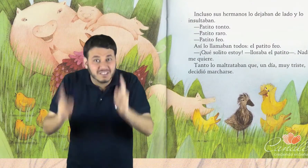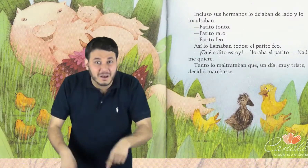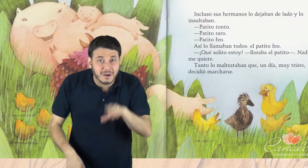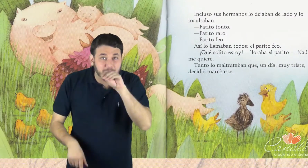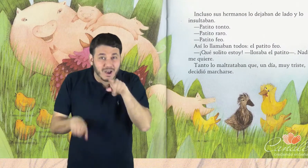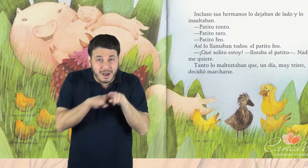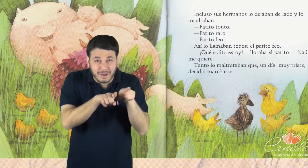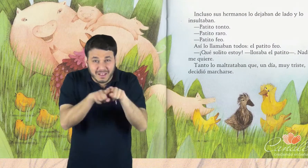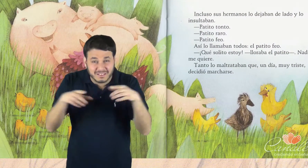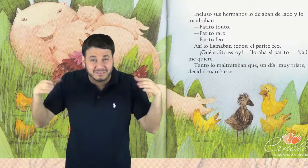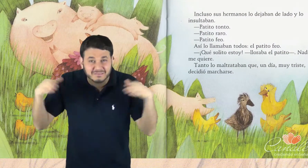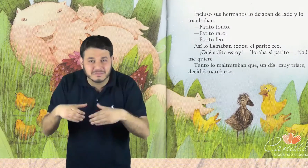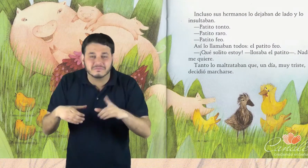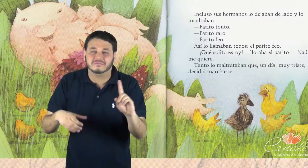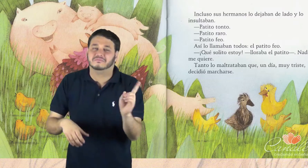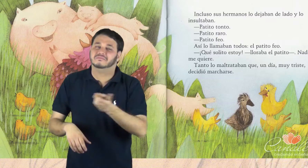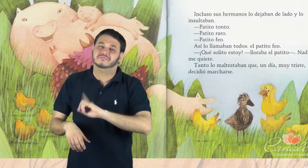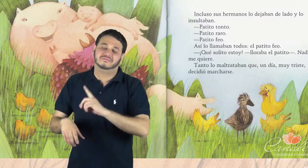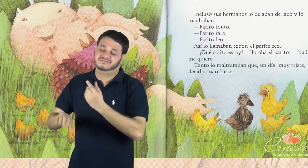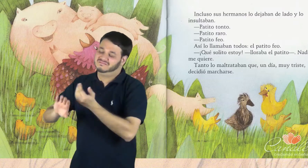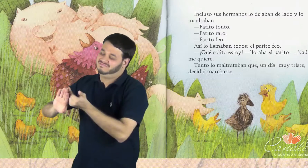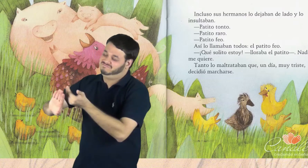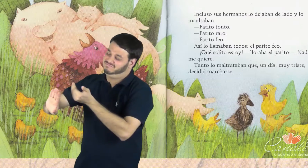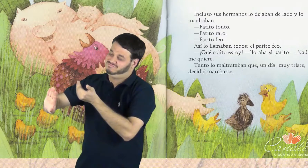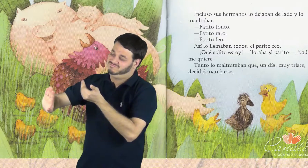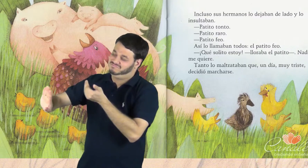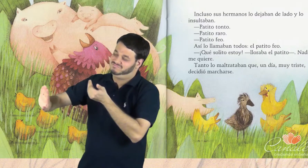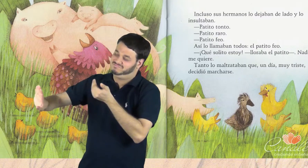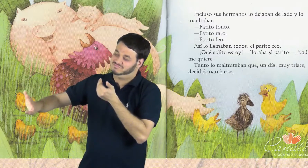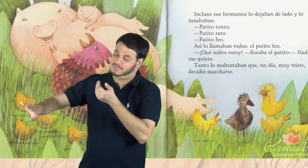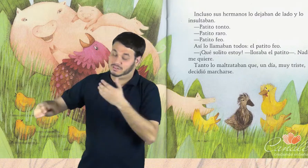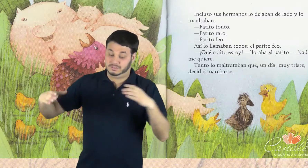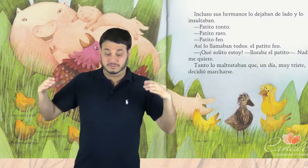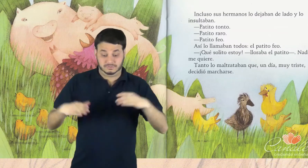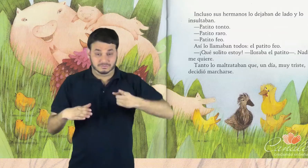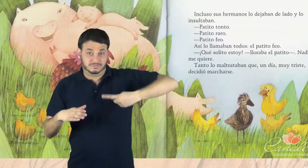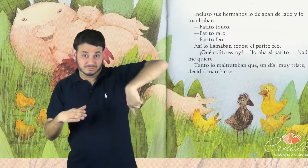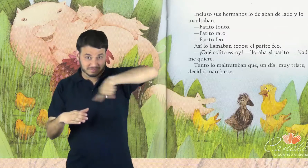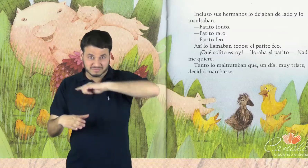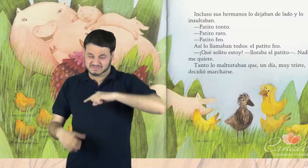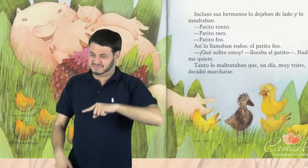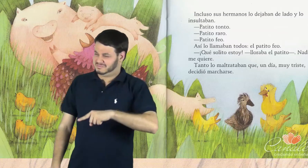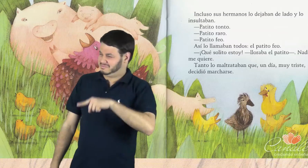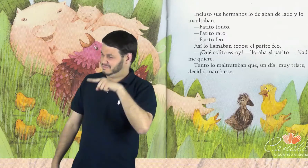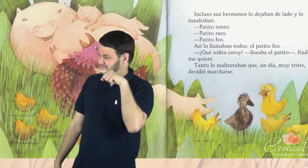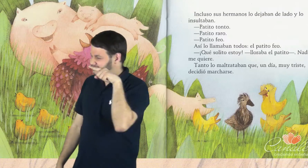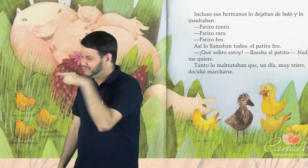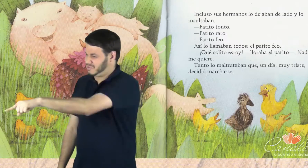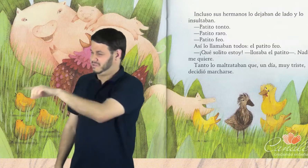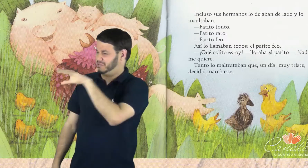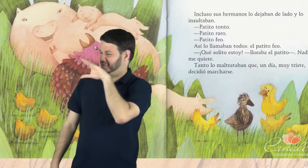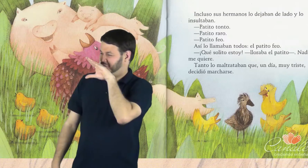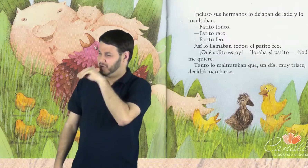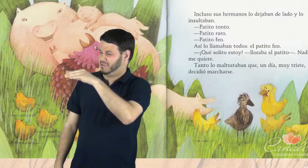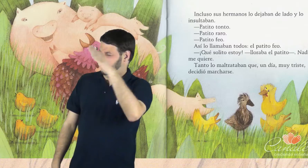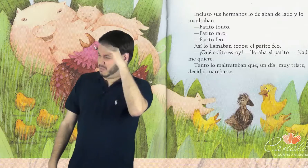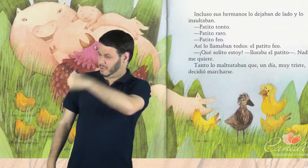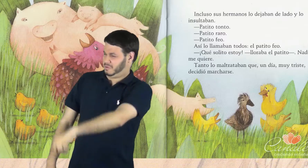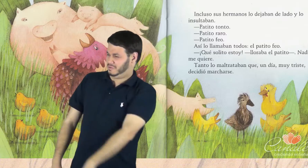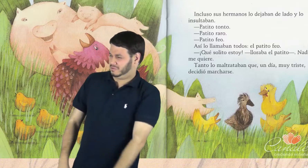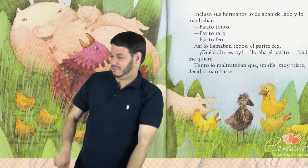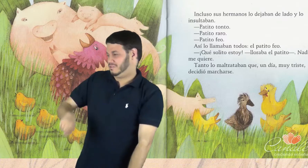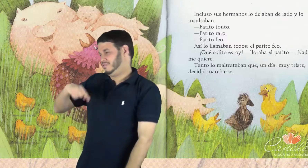incluso sus hermanos lo dejaban de lado y lo insultaban patito tonto